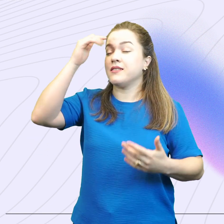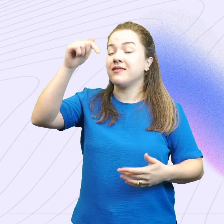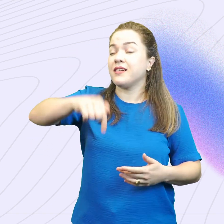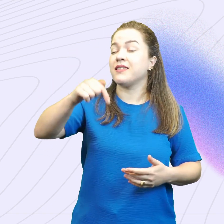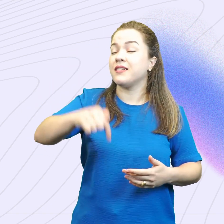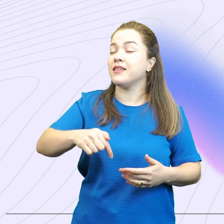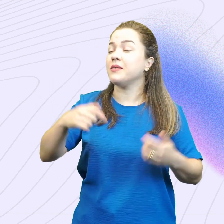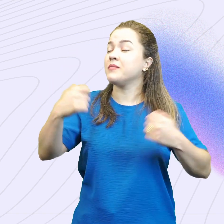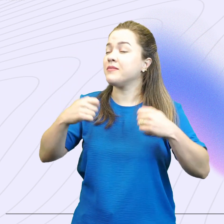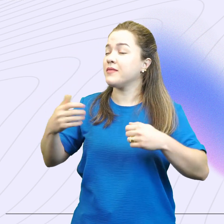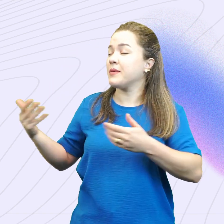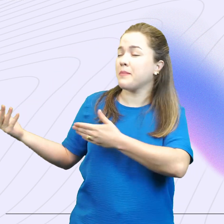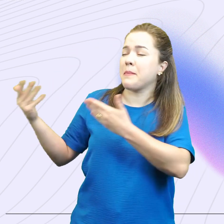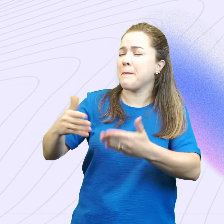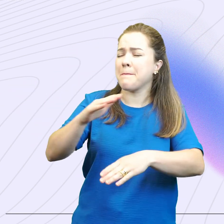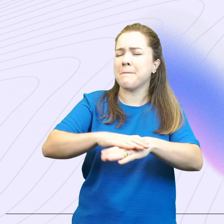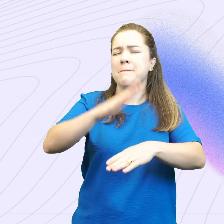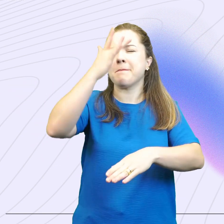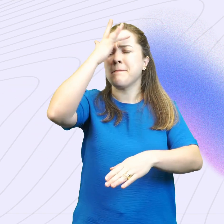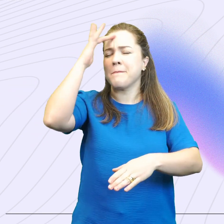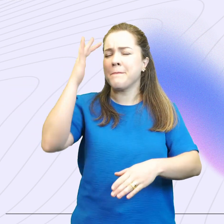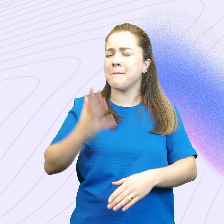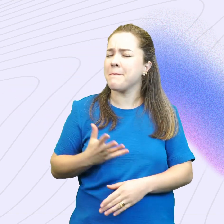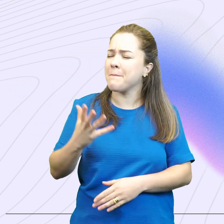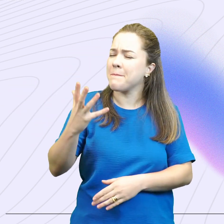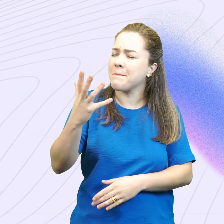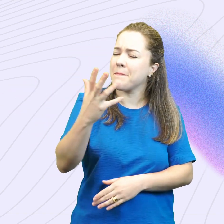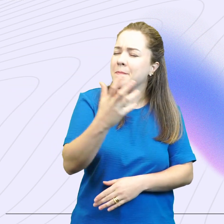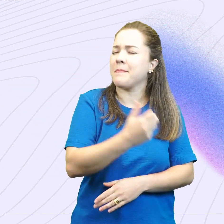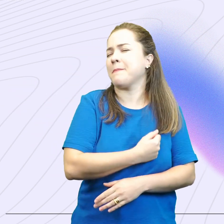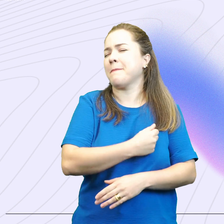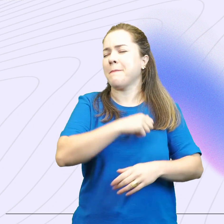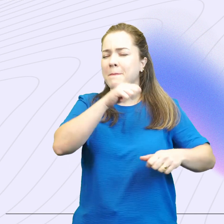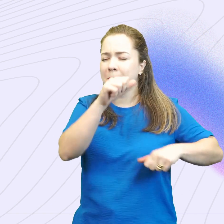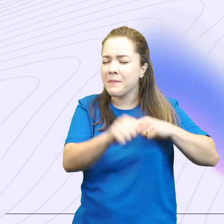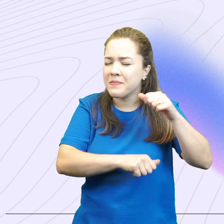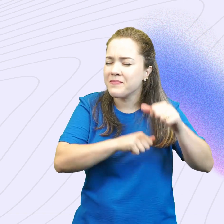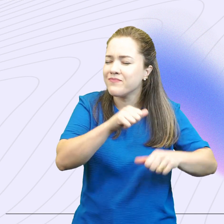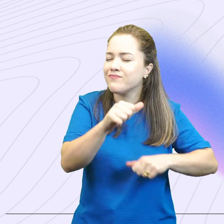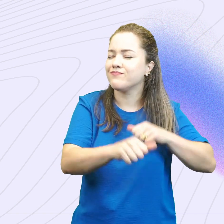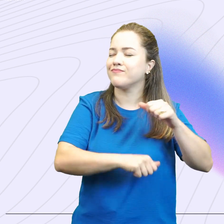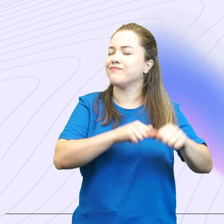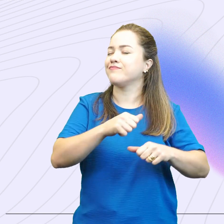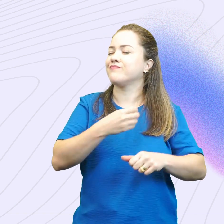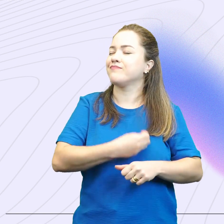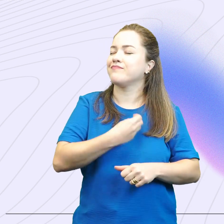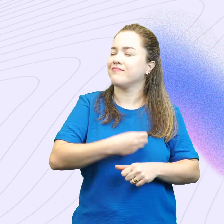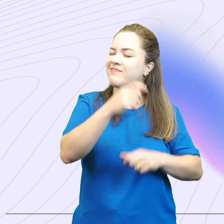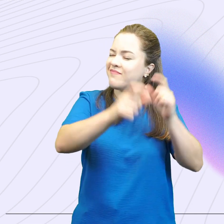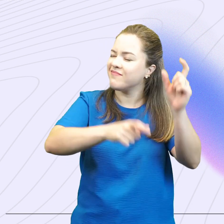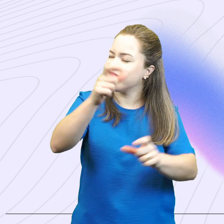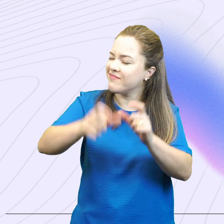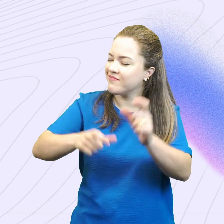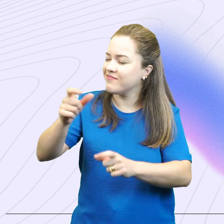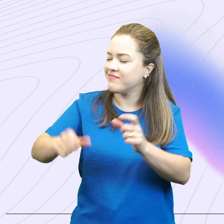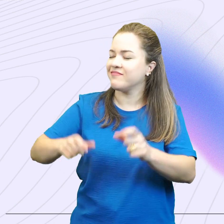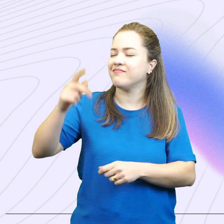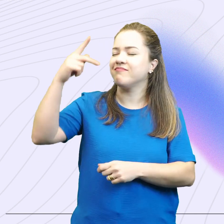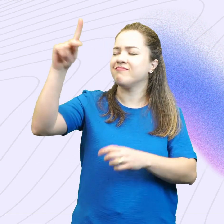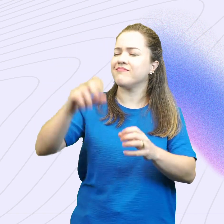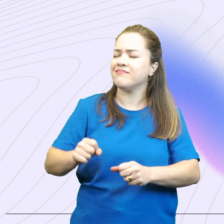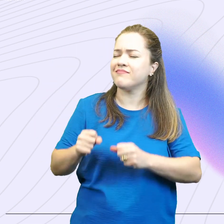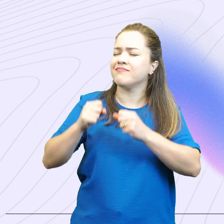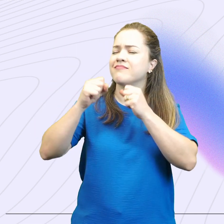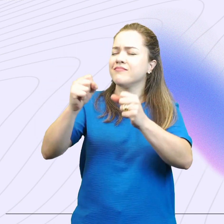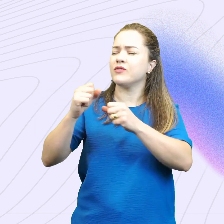trazer mais pessoas, para a salvação, para a restauração, para a transformação de vidas, Pai, que o Seu poder